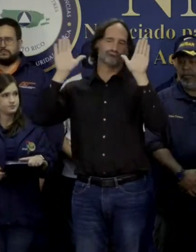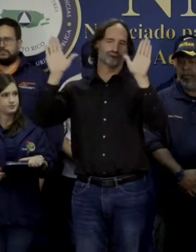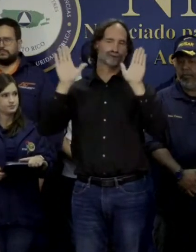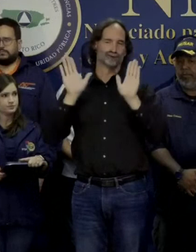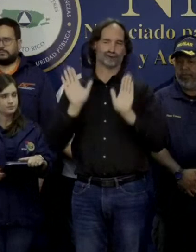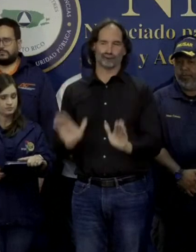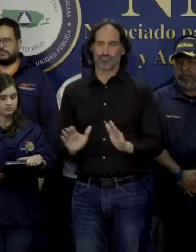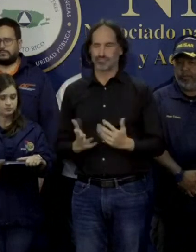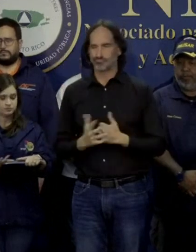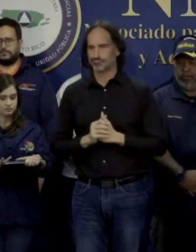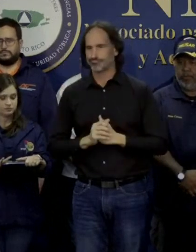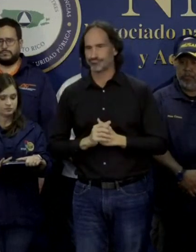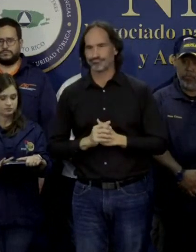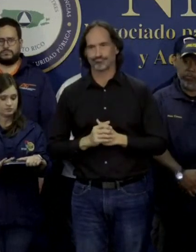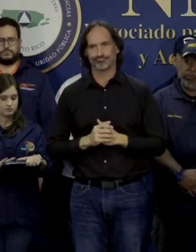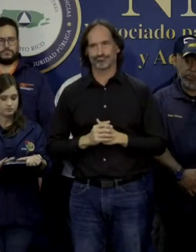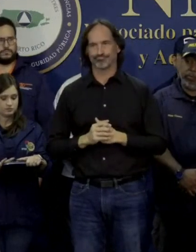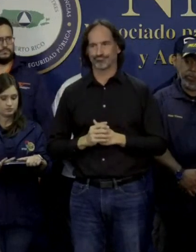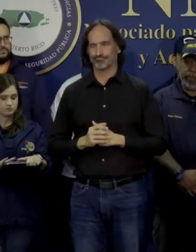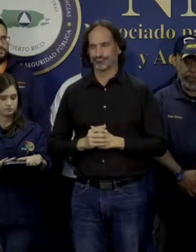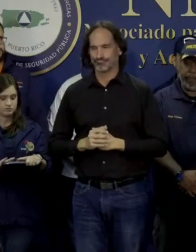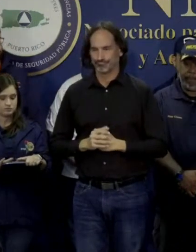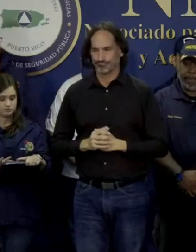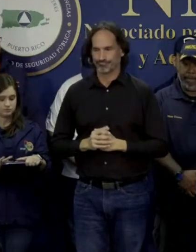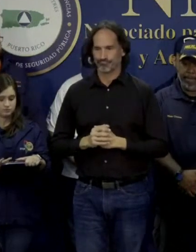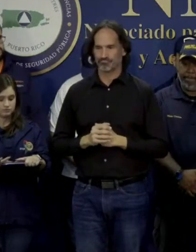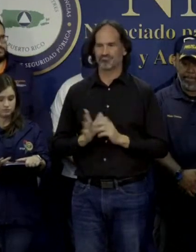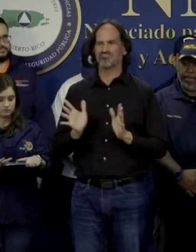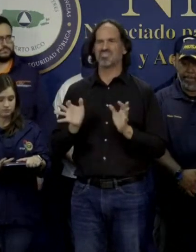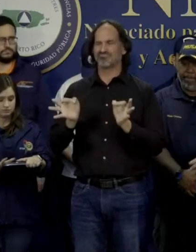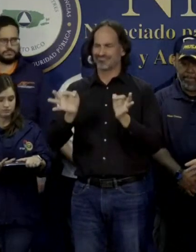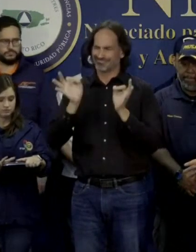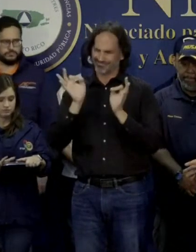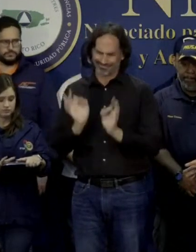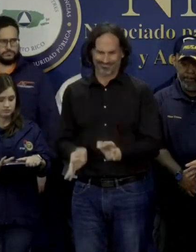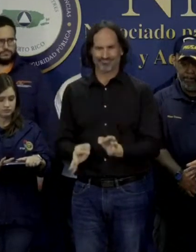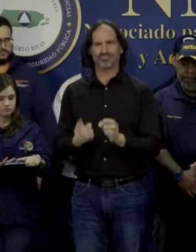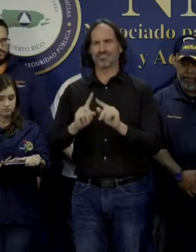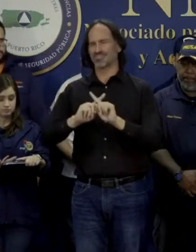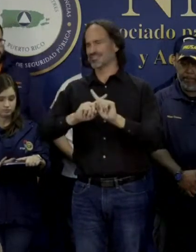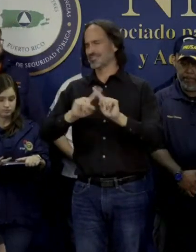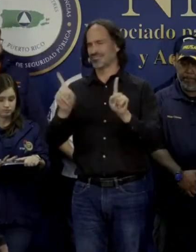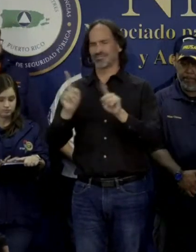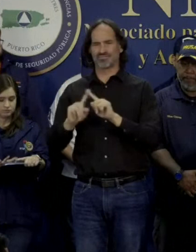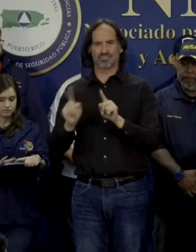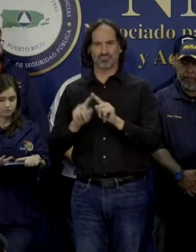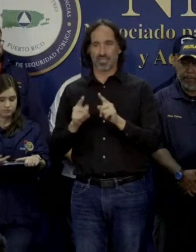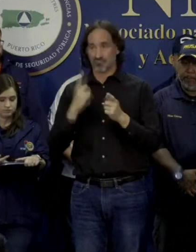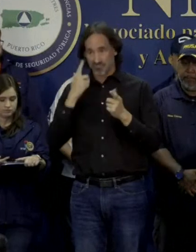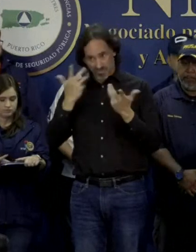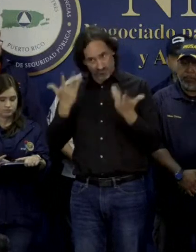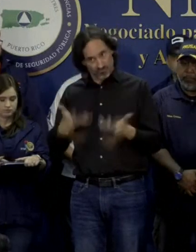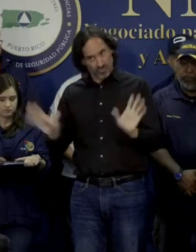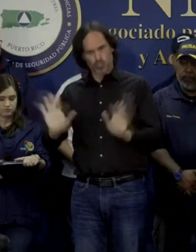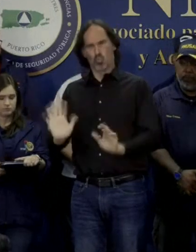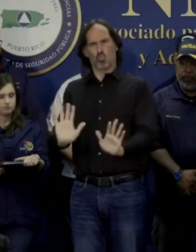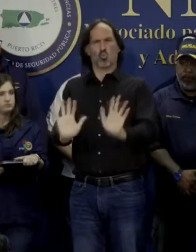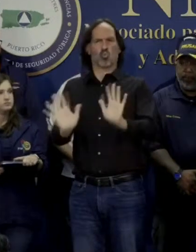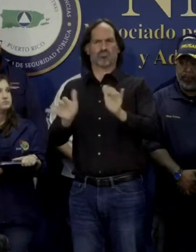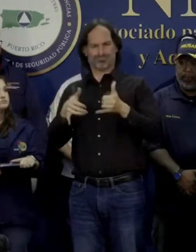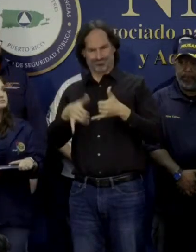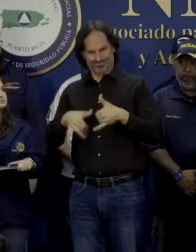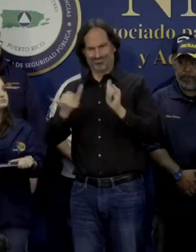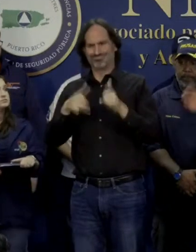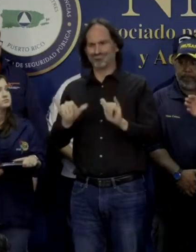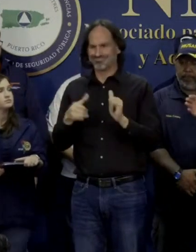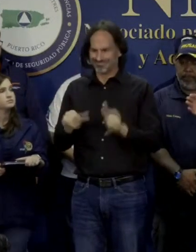ha sido excelente a todos los niveles. Esto no ha acabado, pero hasta el día de hoy, en términos de respuesta, que es